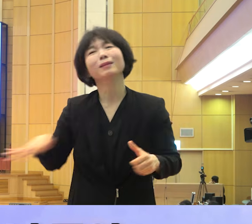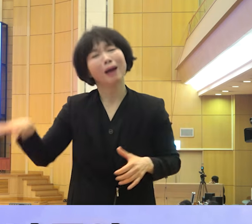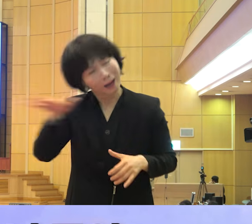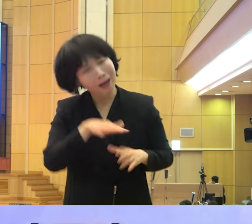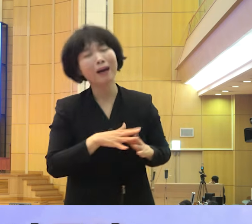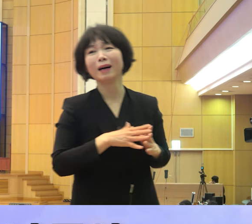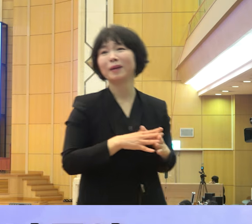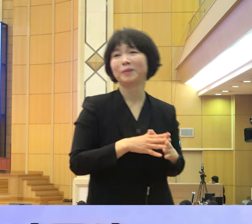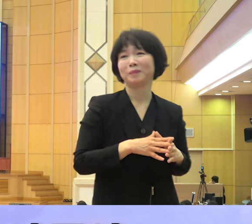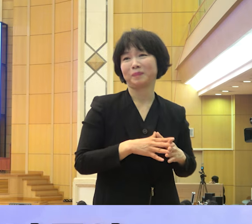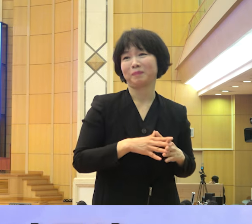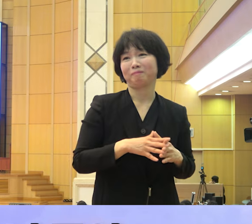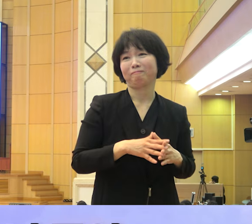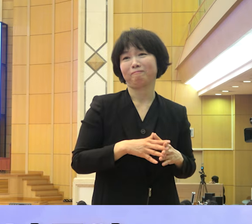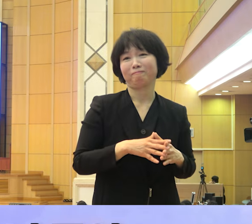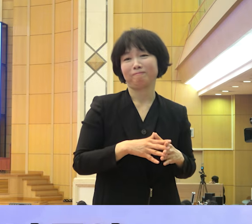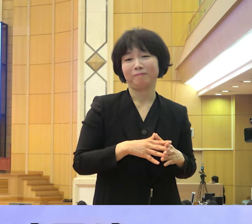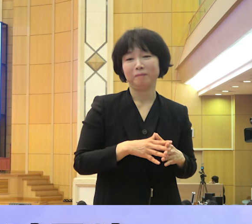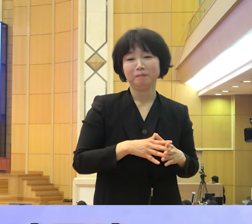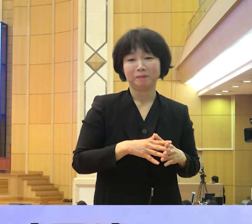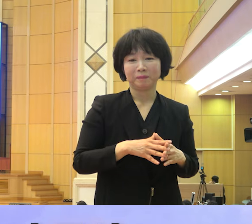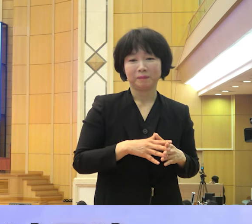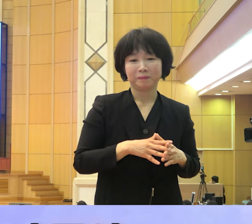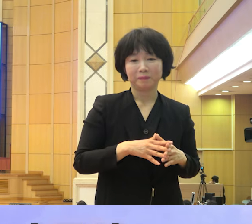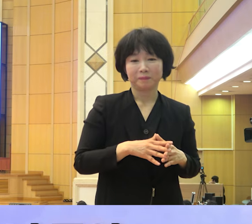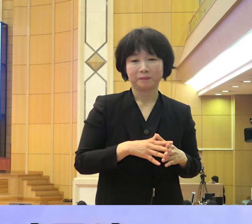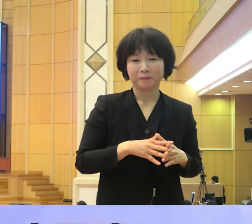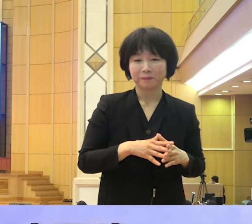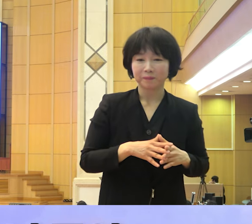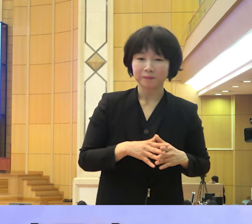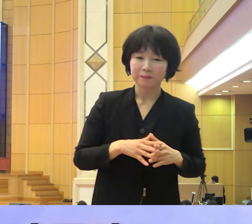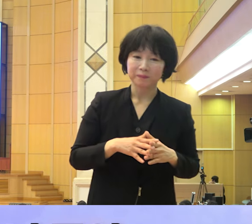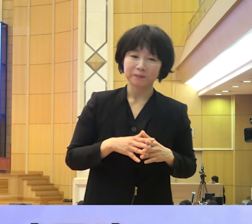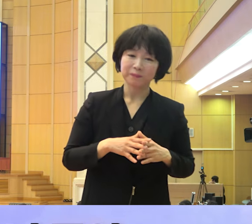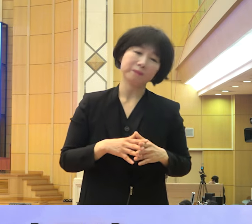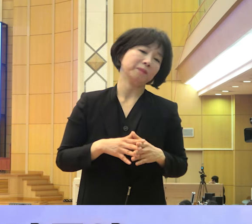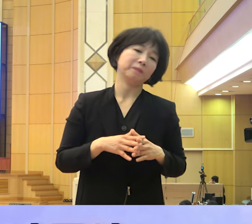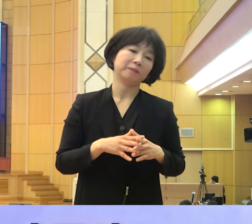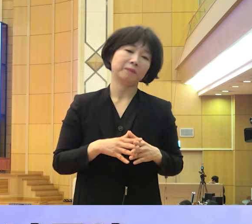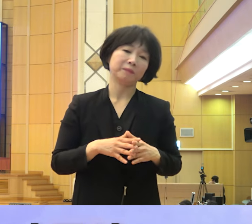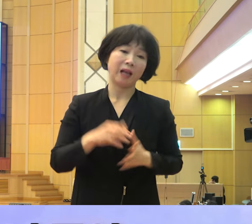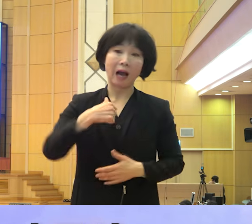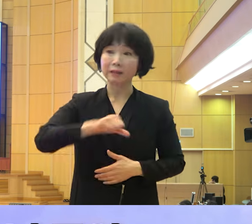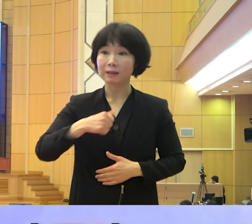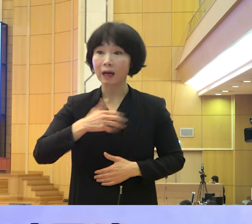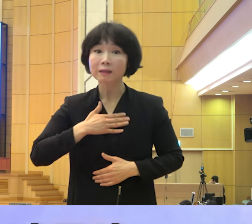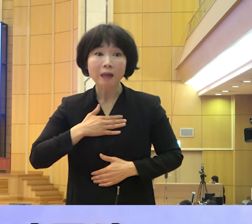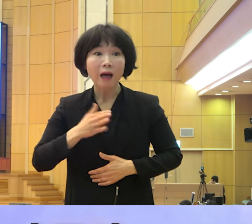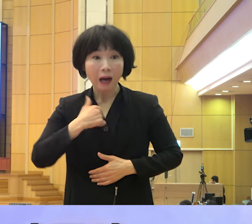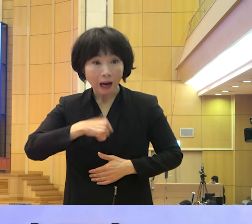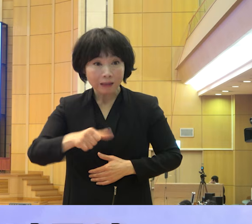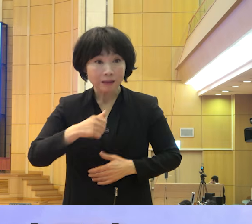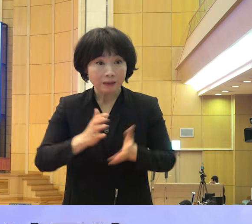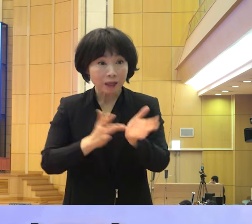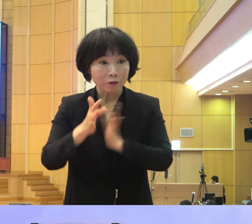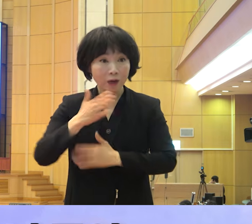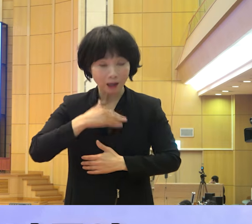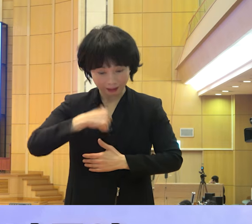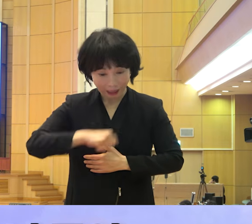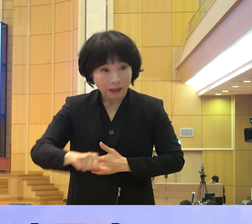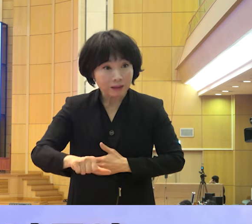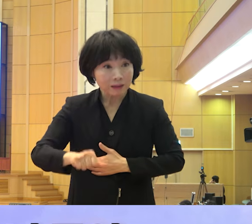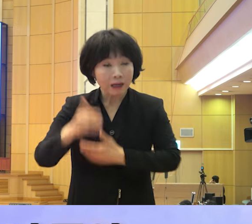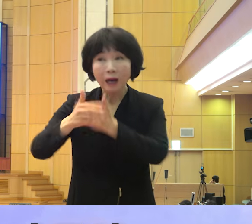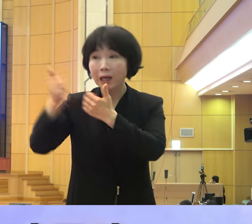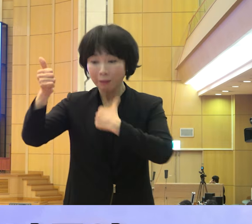진실로 너에게 이르노니, 아들이, 예수님이 하나님의 아들이라고 그랬잖아. 내가 하나님의 아들인데